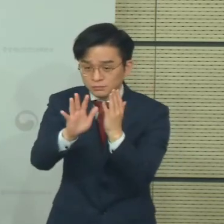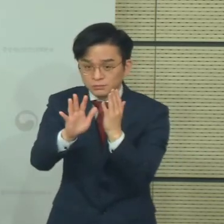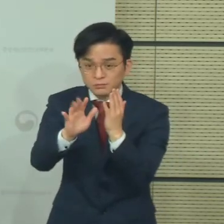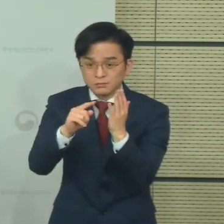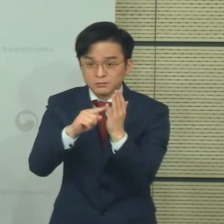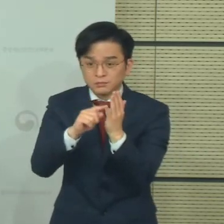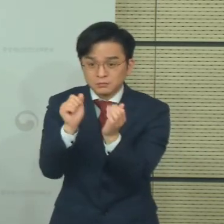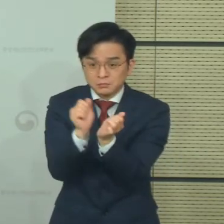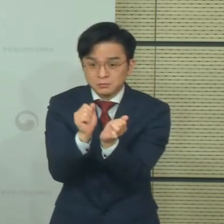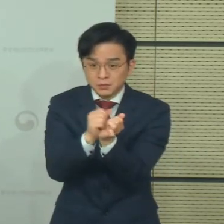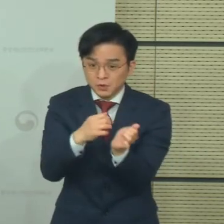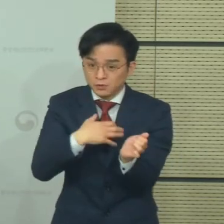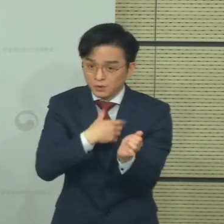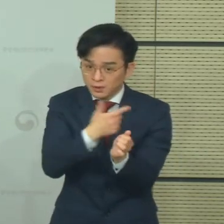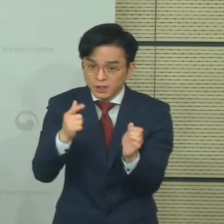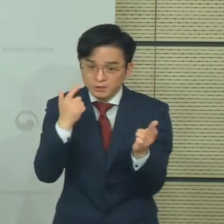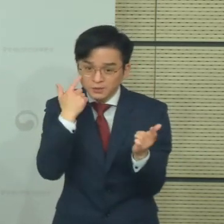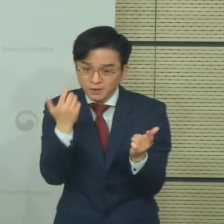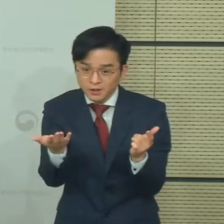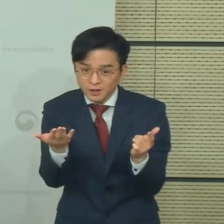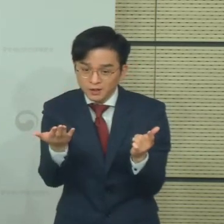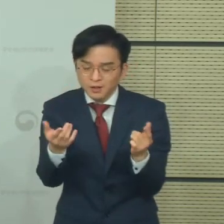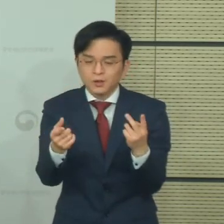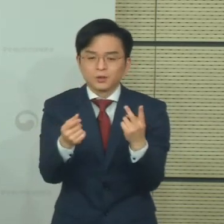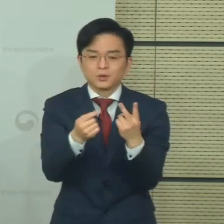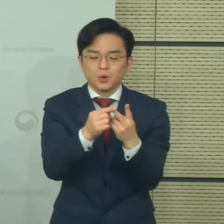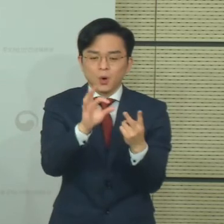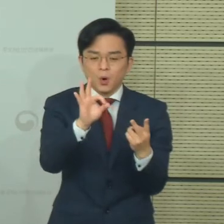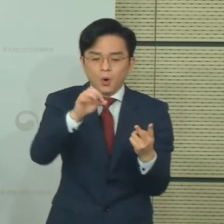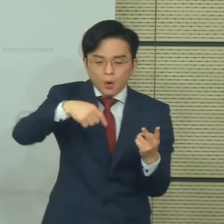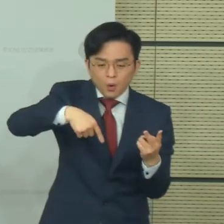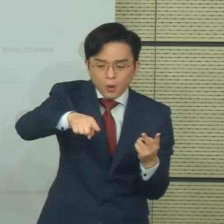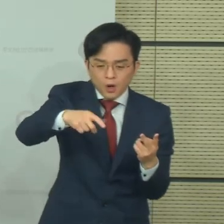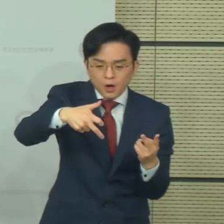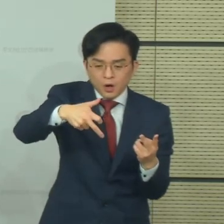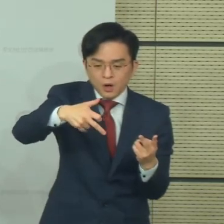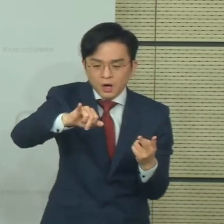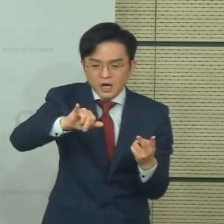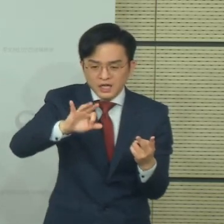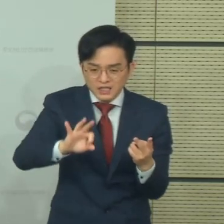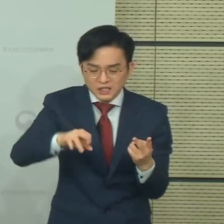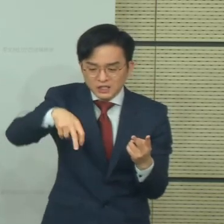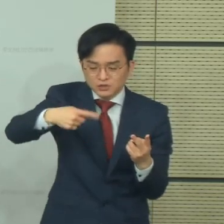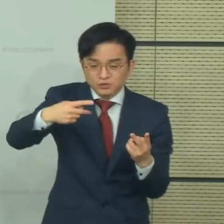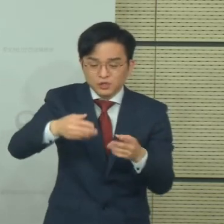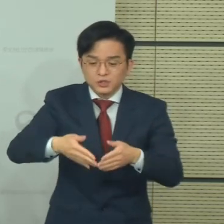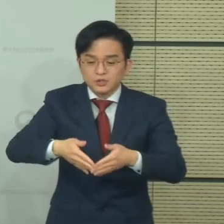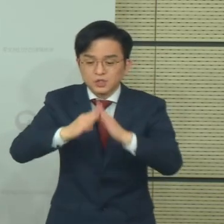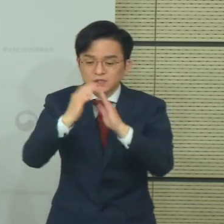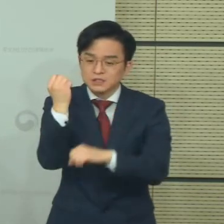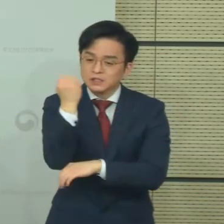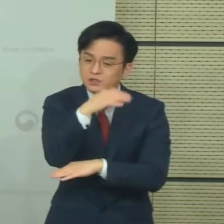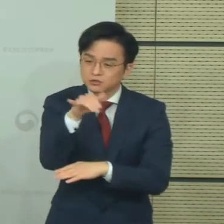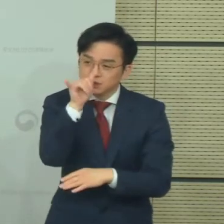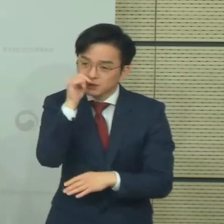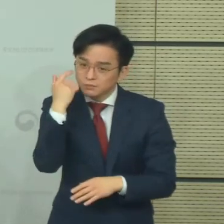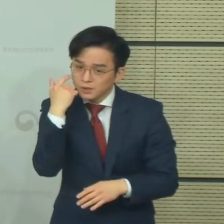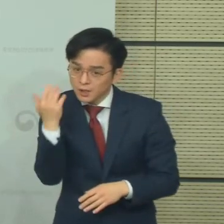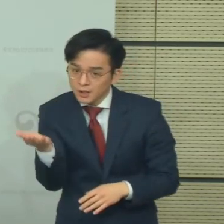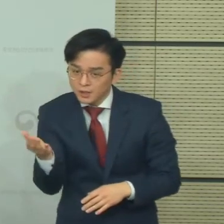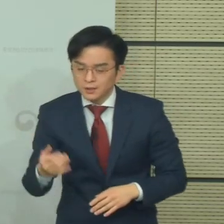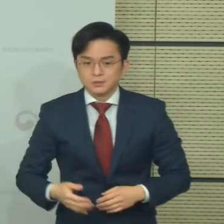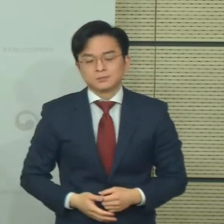확인하고 있는지, 워킹스루 설치를 위한 표준 지침이 있는지 궁금합니다. 있다면 공유도 부탁드리겠습니다. 네, 그